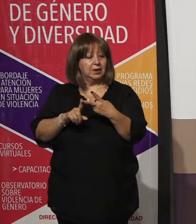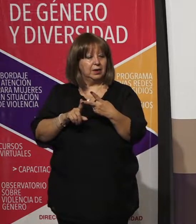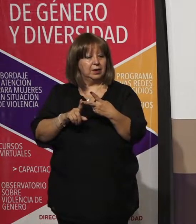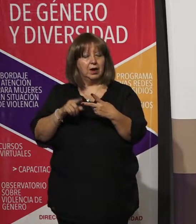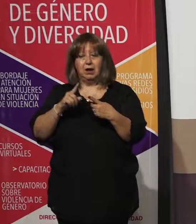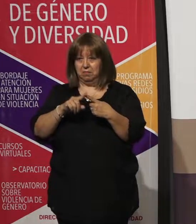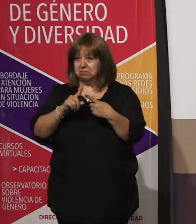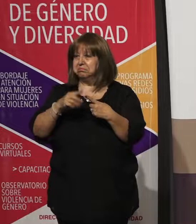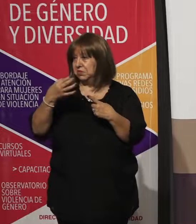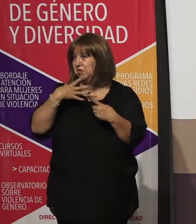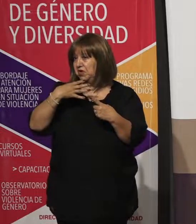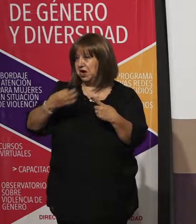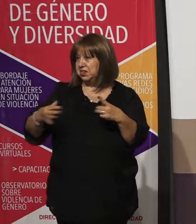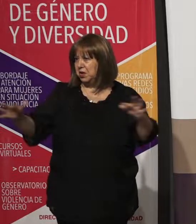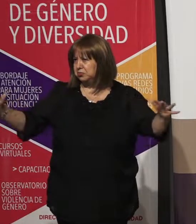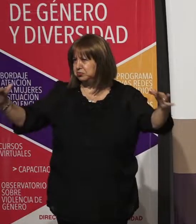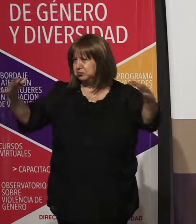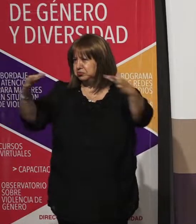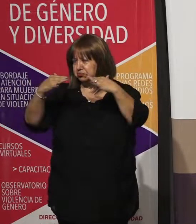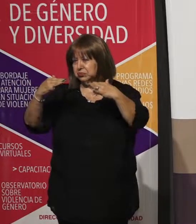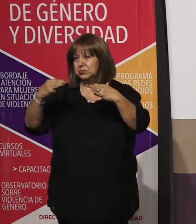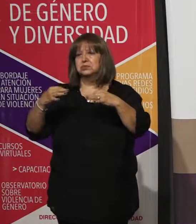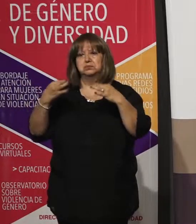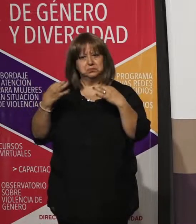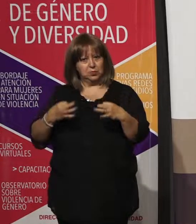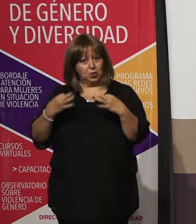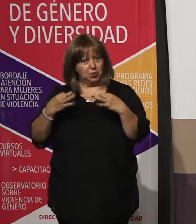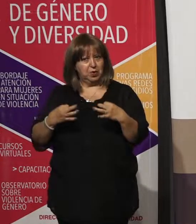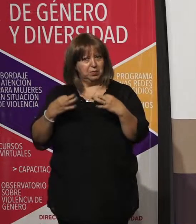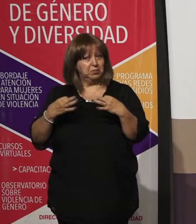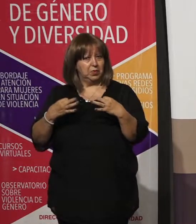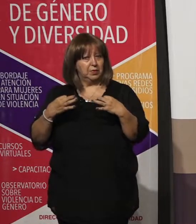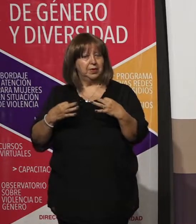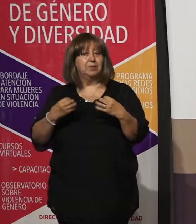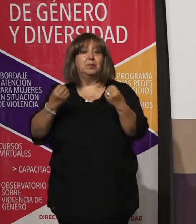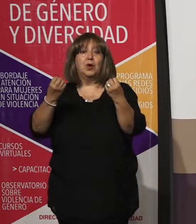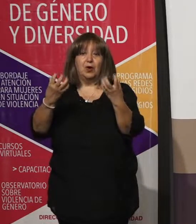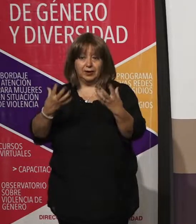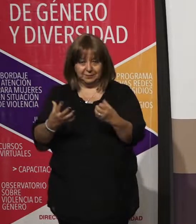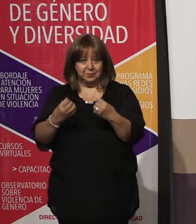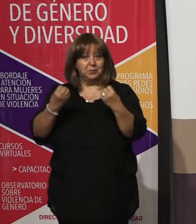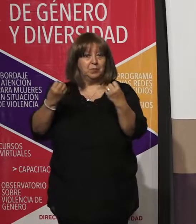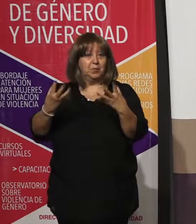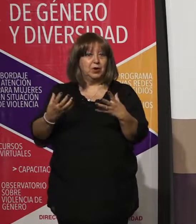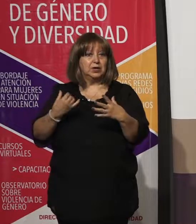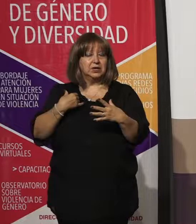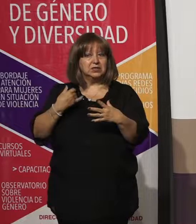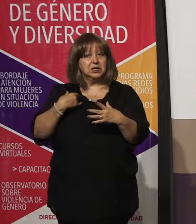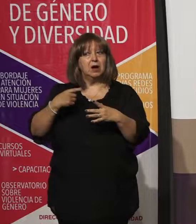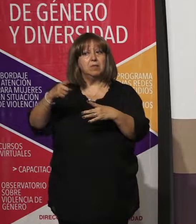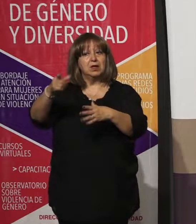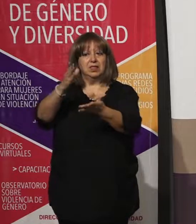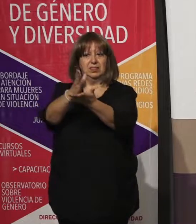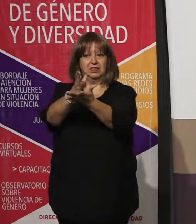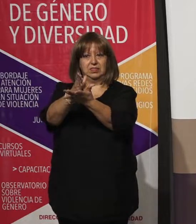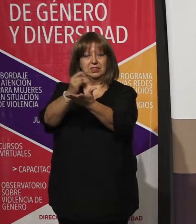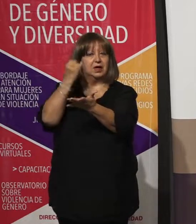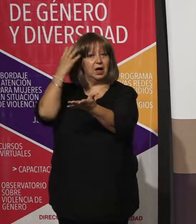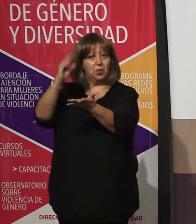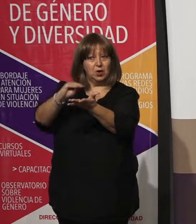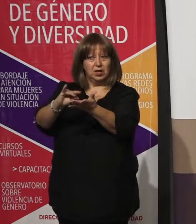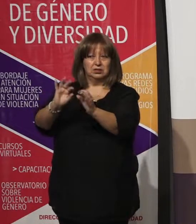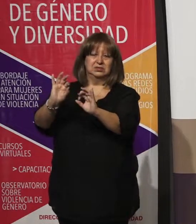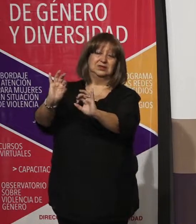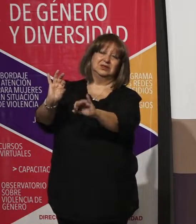Y la verdad que tuvo una convocatoria enorme, enorme. ¿Por qué? Porque como operadores del derecho es